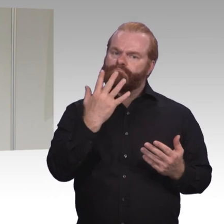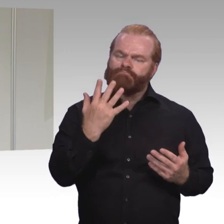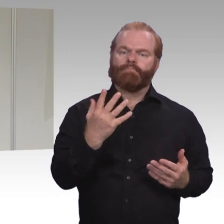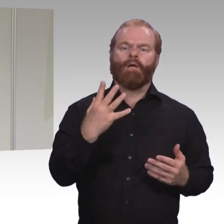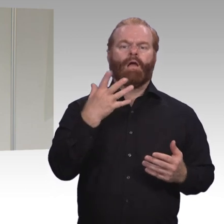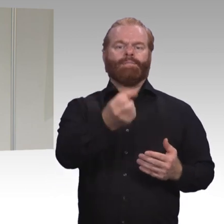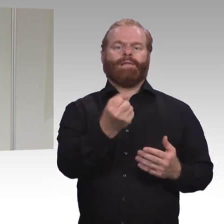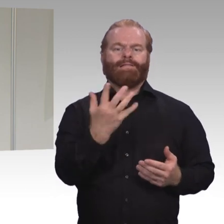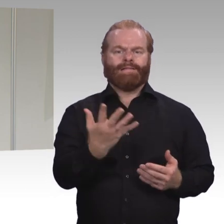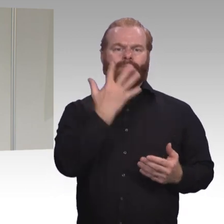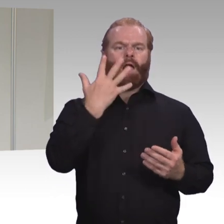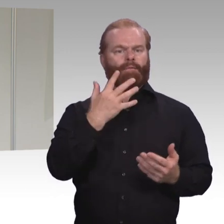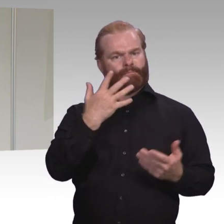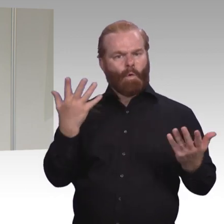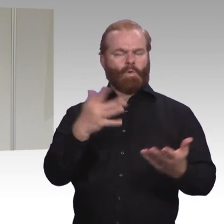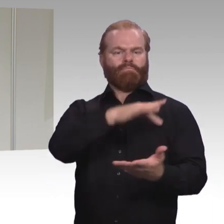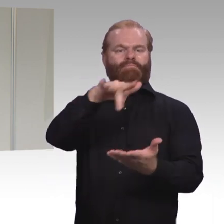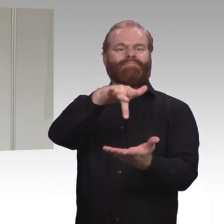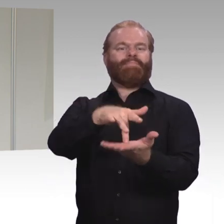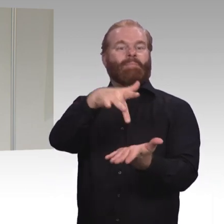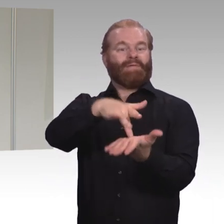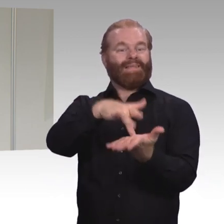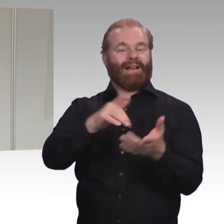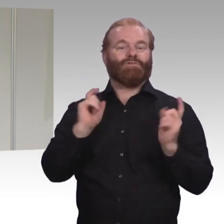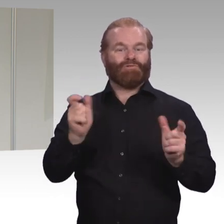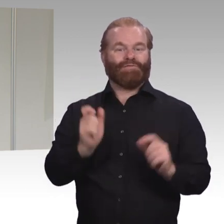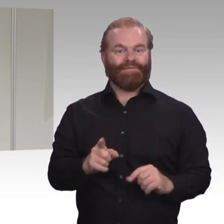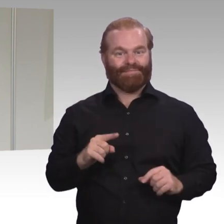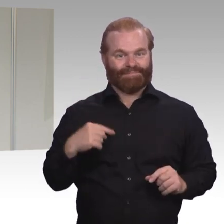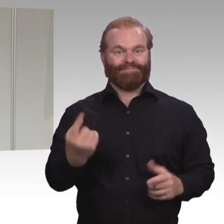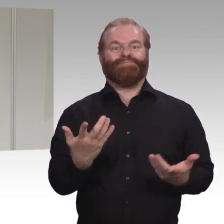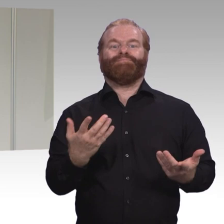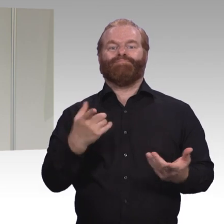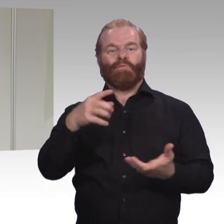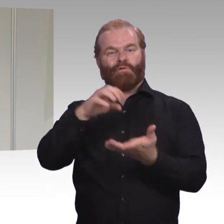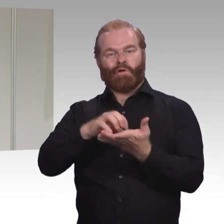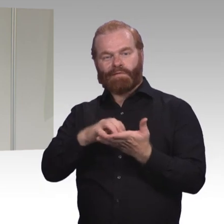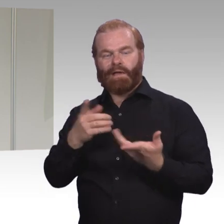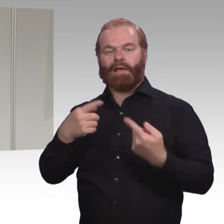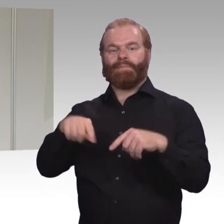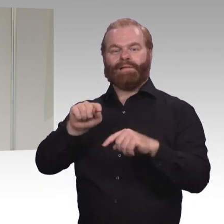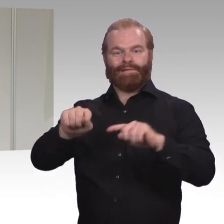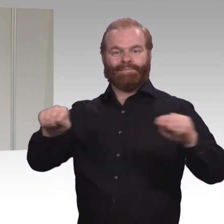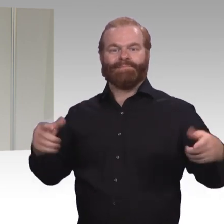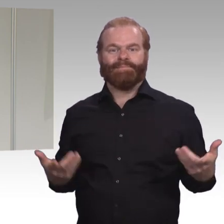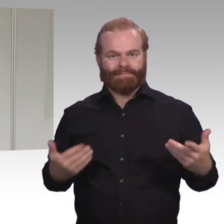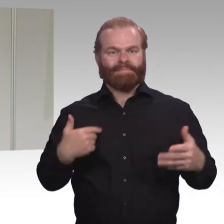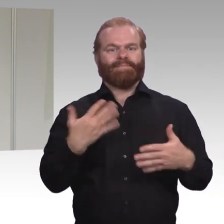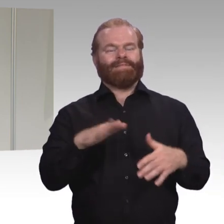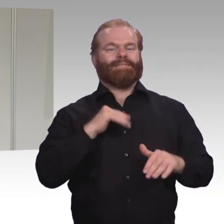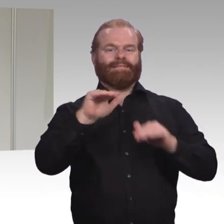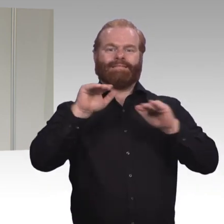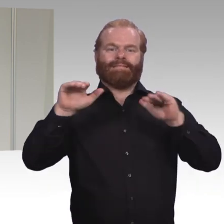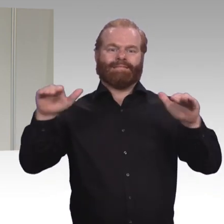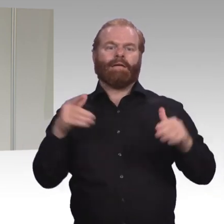habe daher alle Ministerpräsidenten angeschrieben und ihnen vorgeschlagen, zum Geburtstag der Bundeswehr am 12. November in